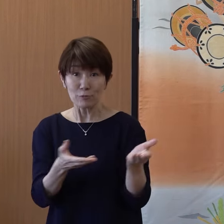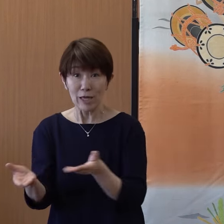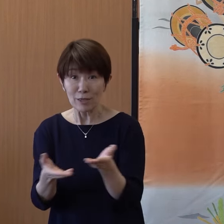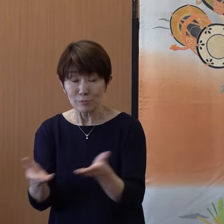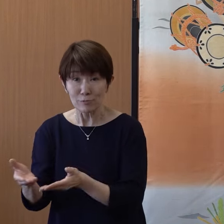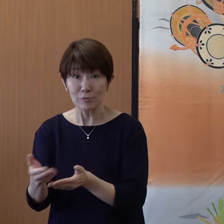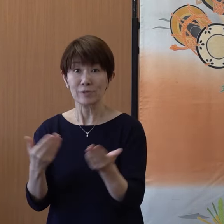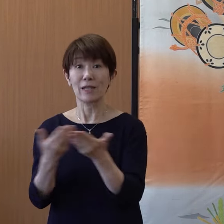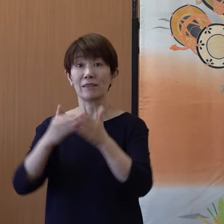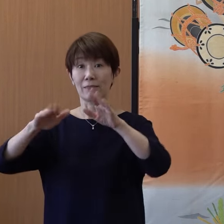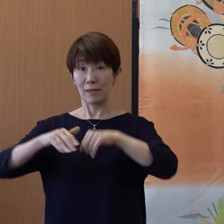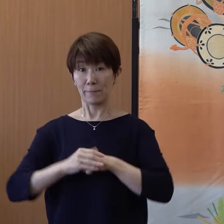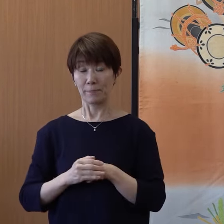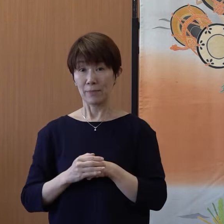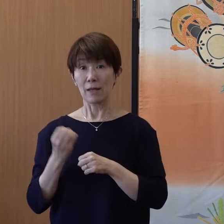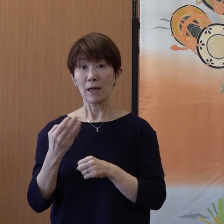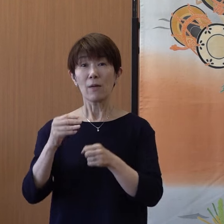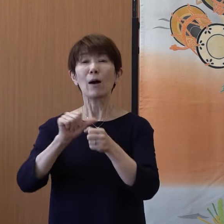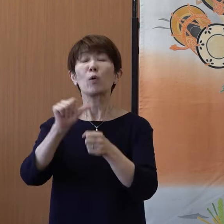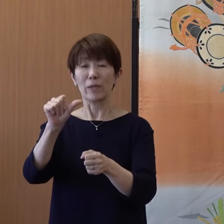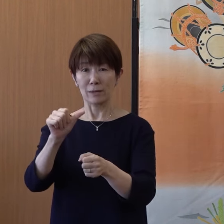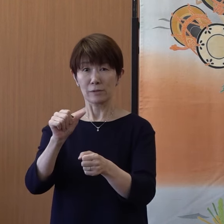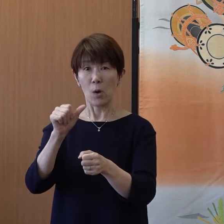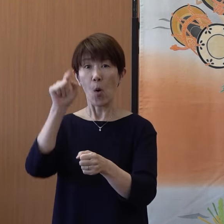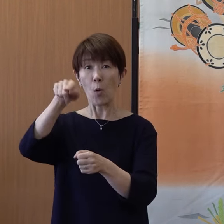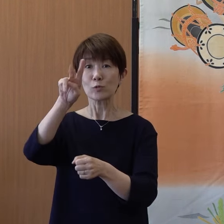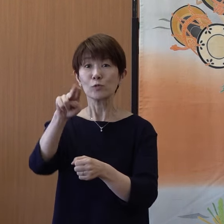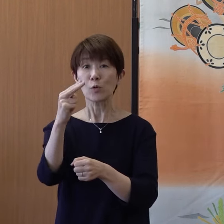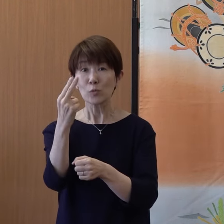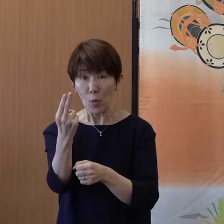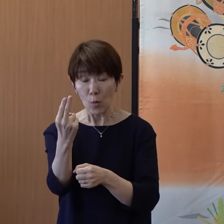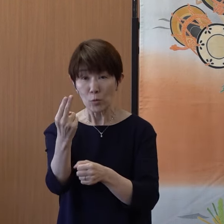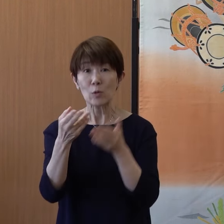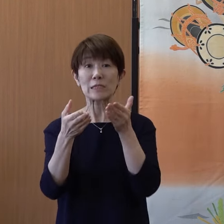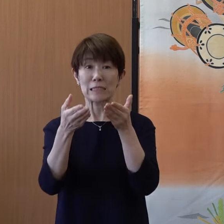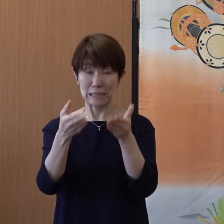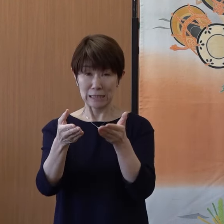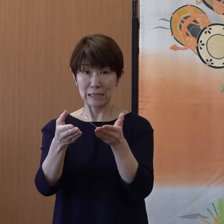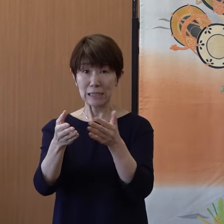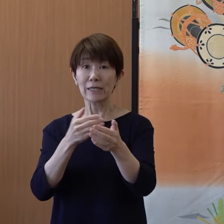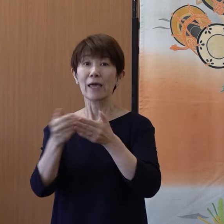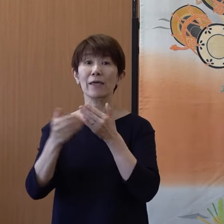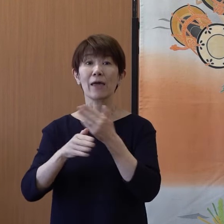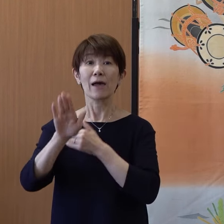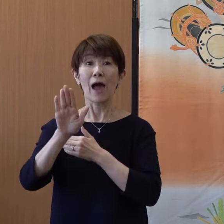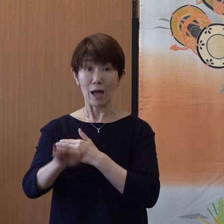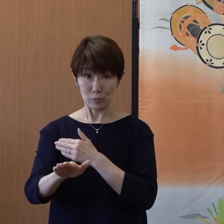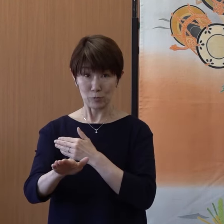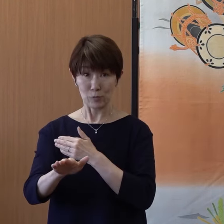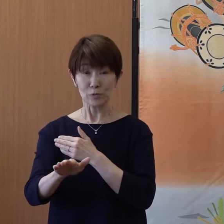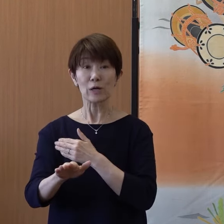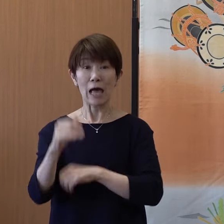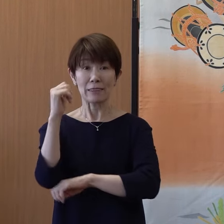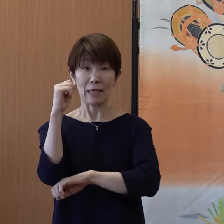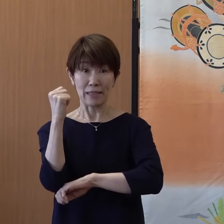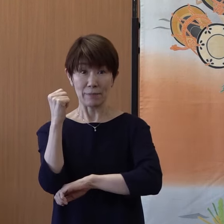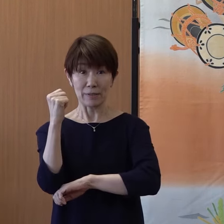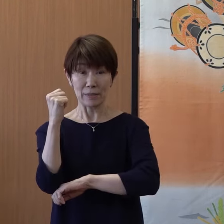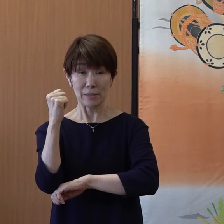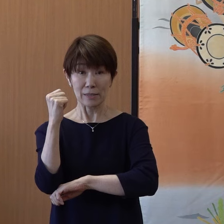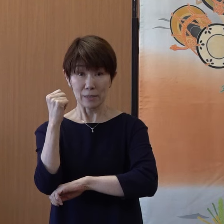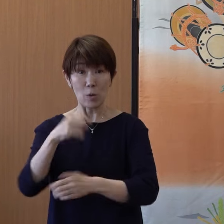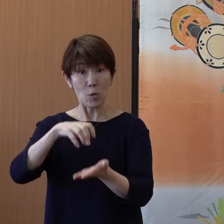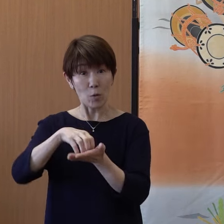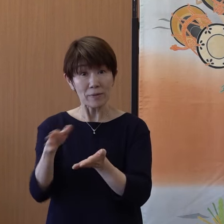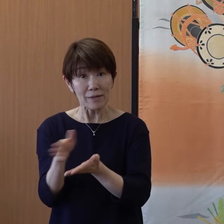まずは令和5年奥能登地震で受け入れ実績がある粗大ごみの畳から受け入